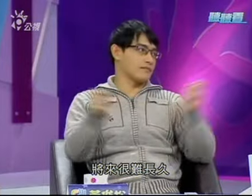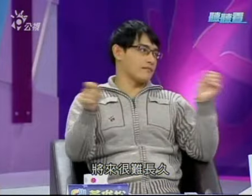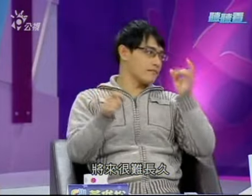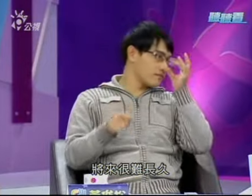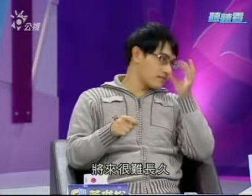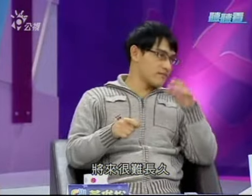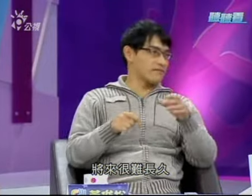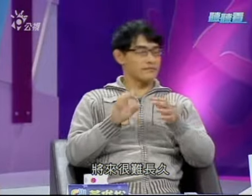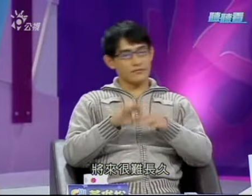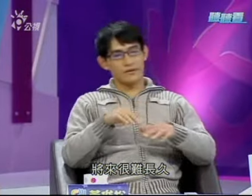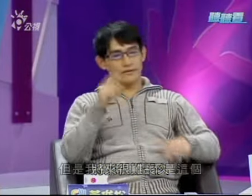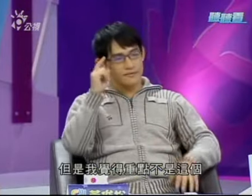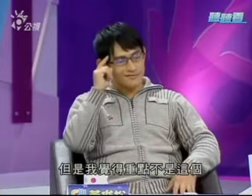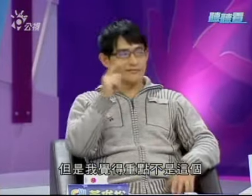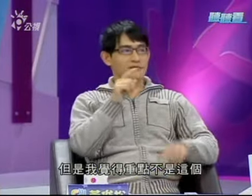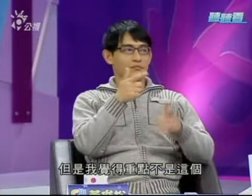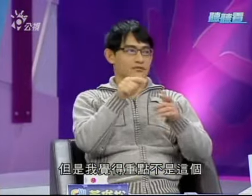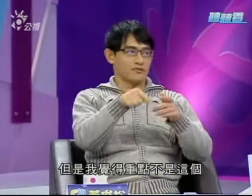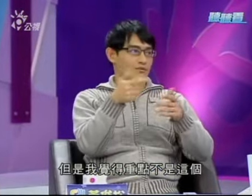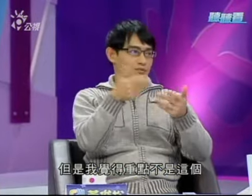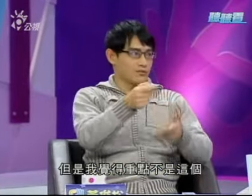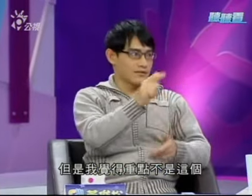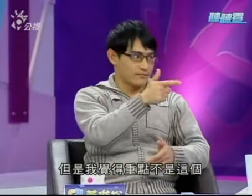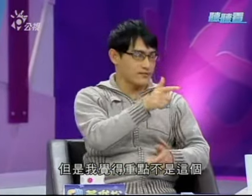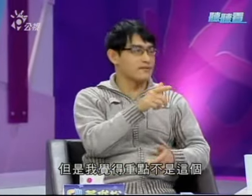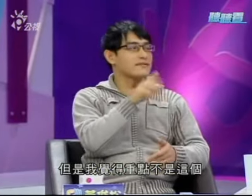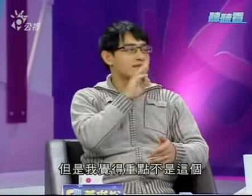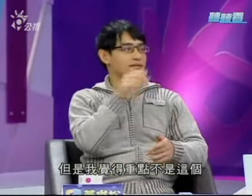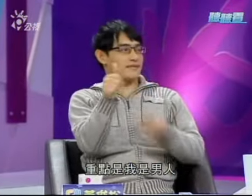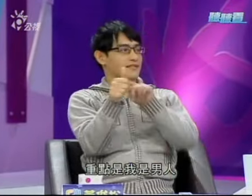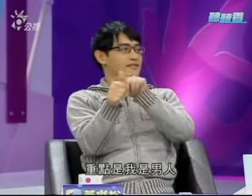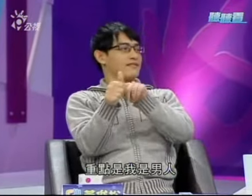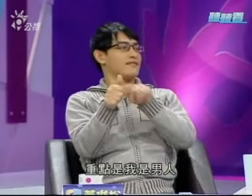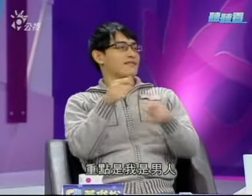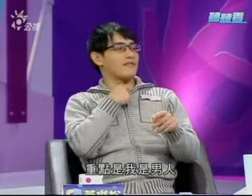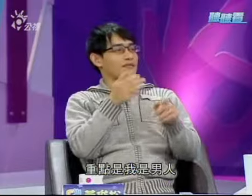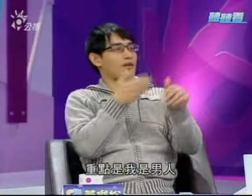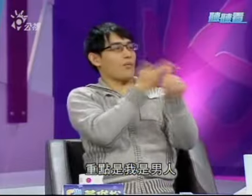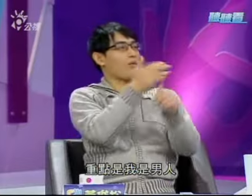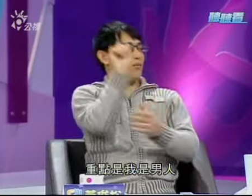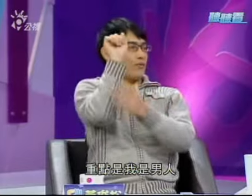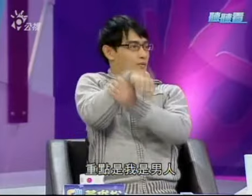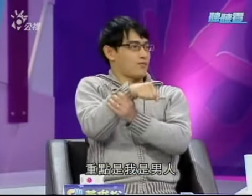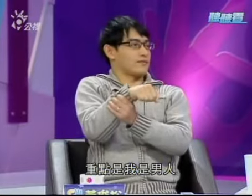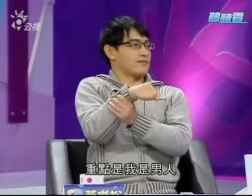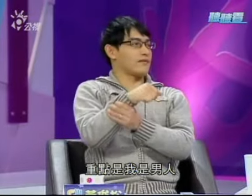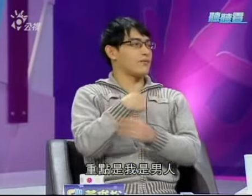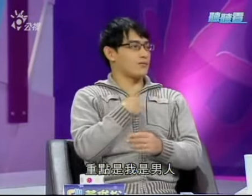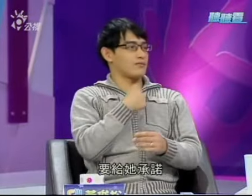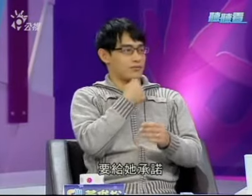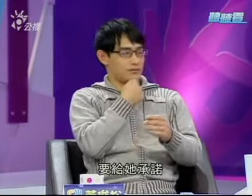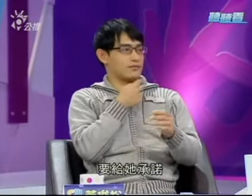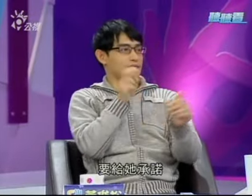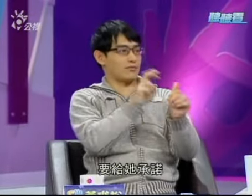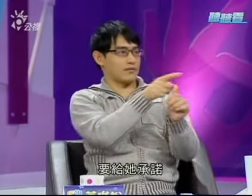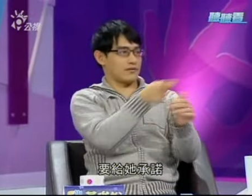难长久但是我觉得重点不是这个重点是我是男人要给他承诺